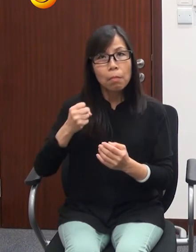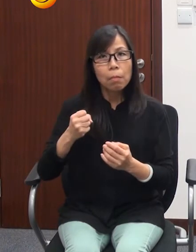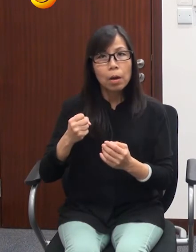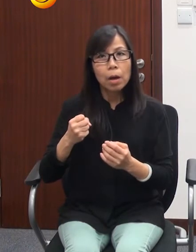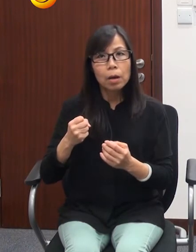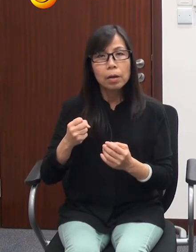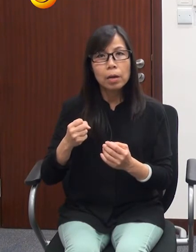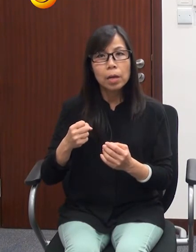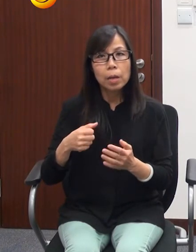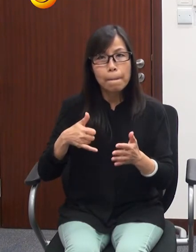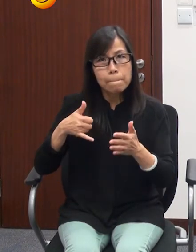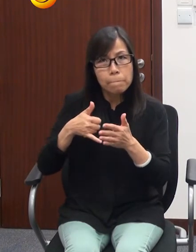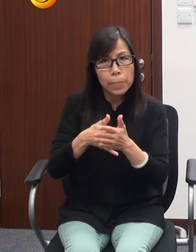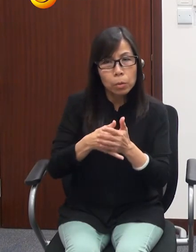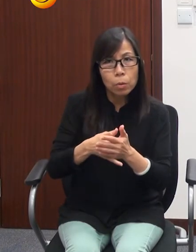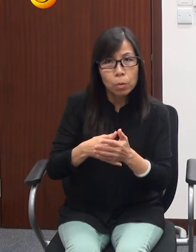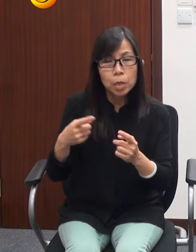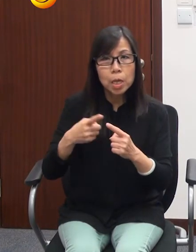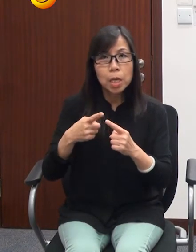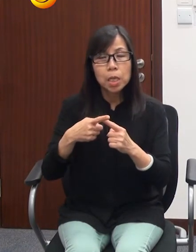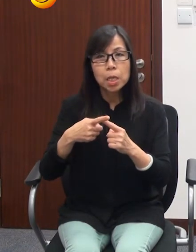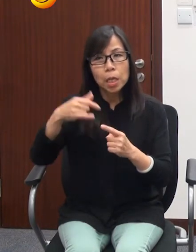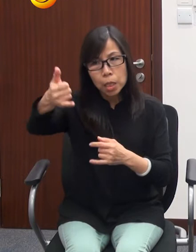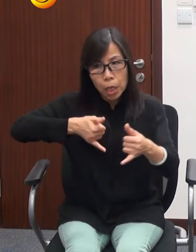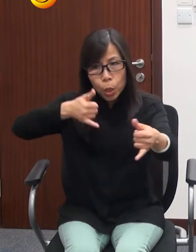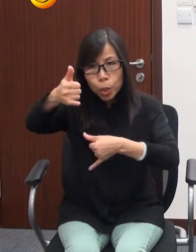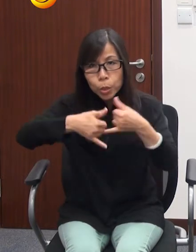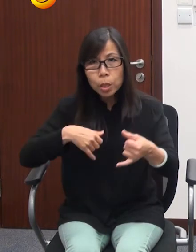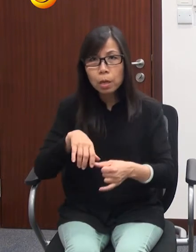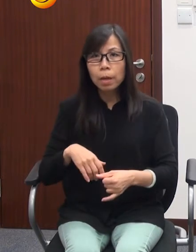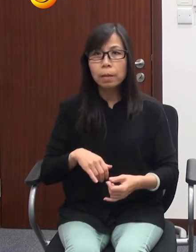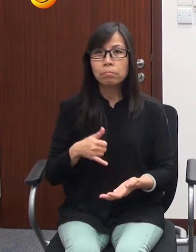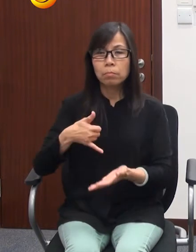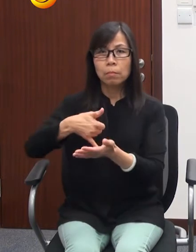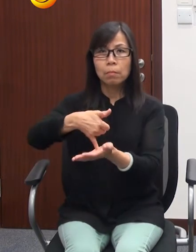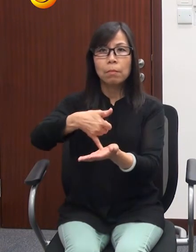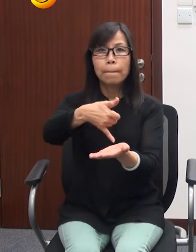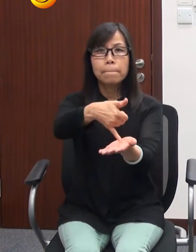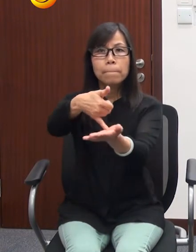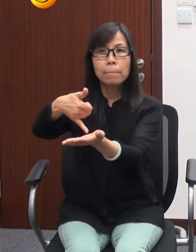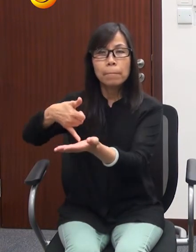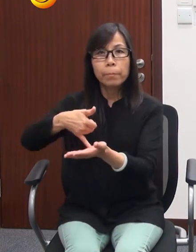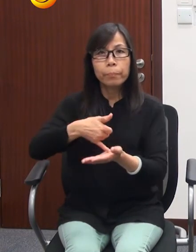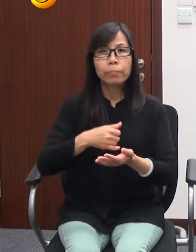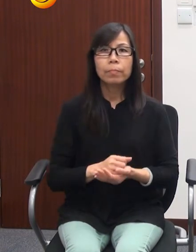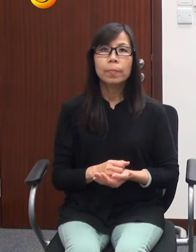到好多人咧係出嚟表態。即係點解話